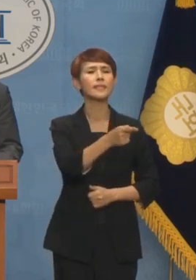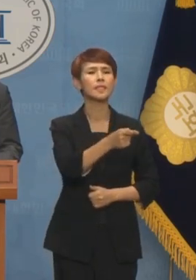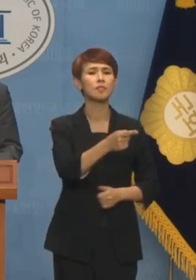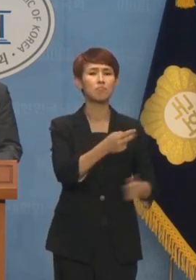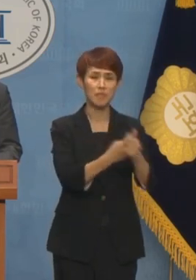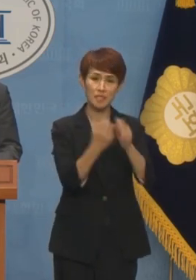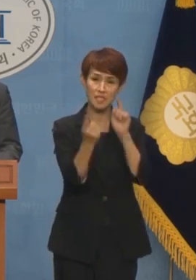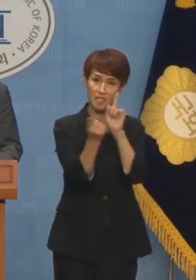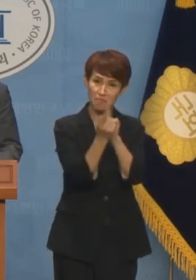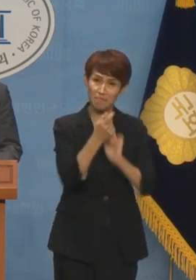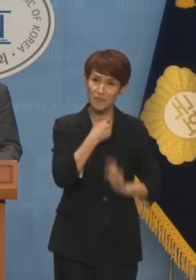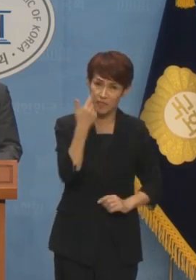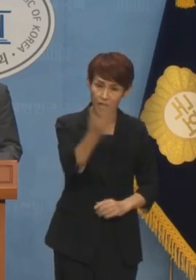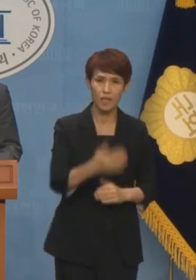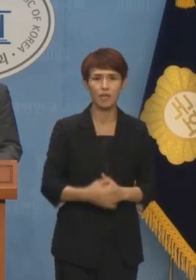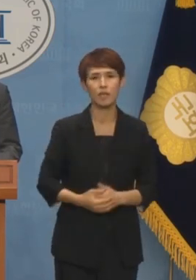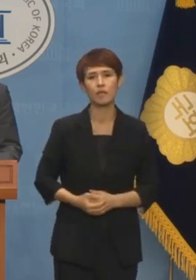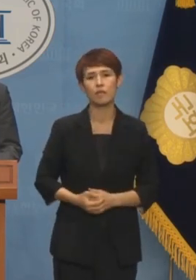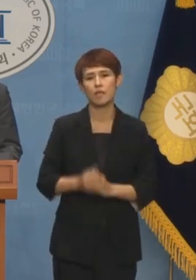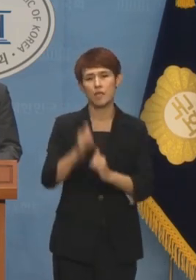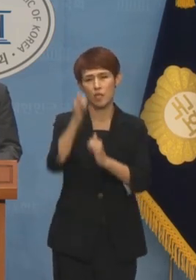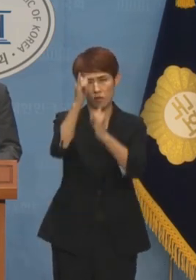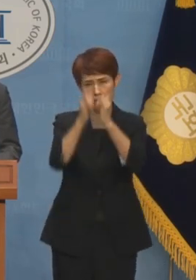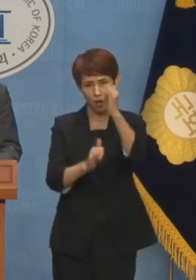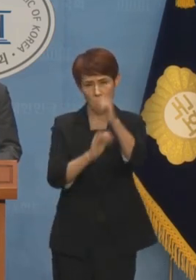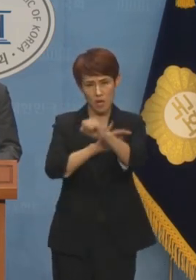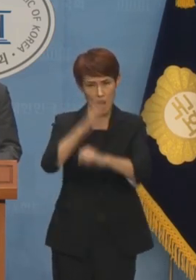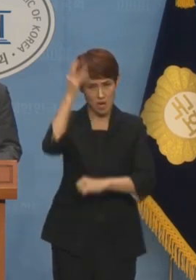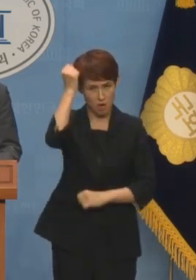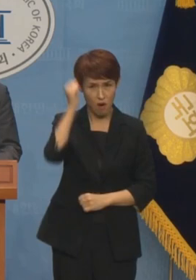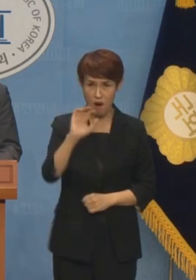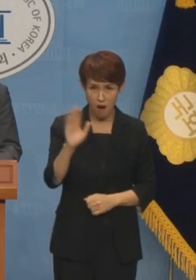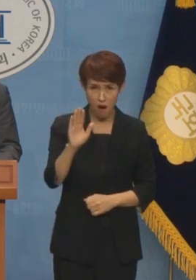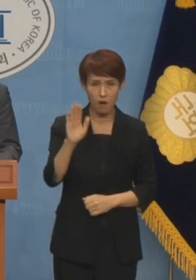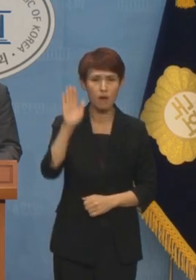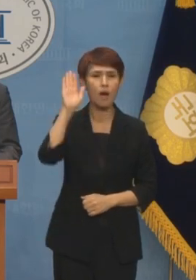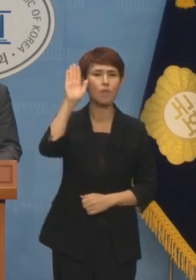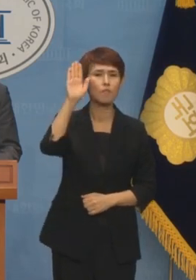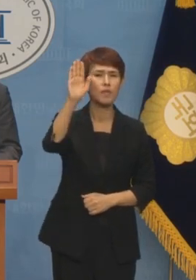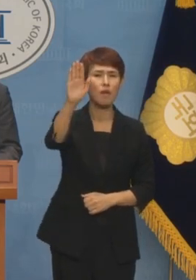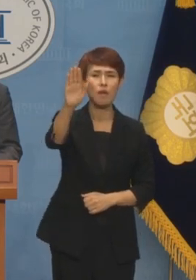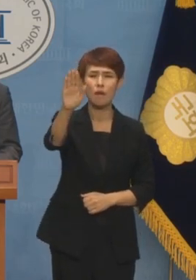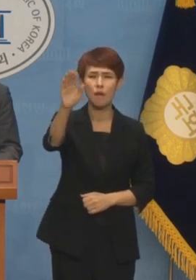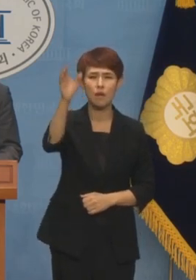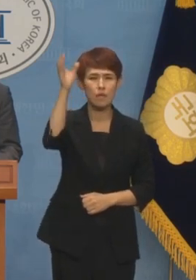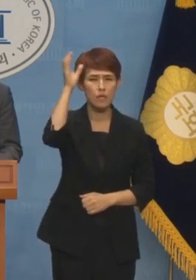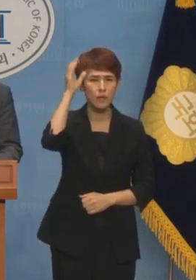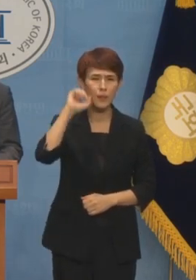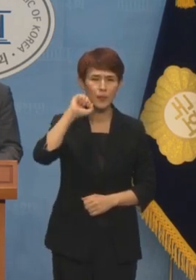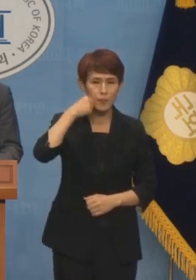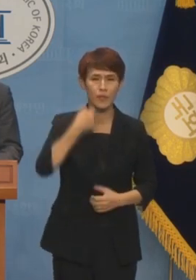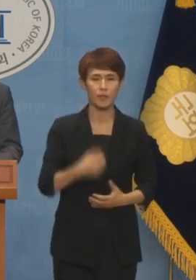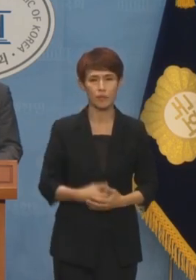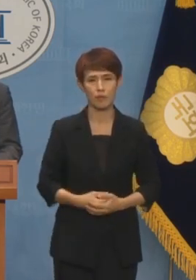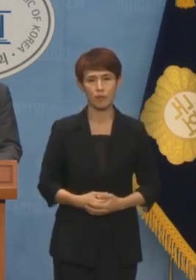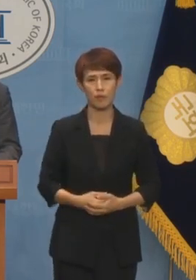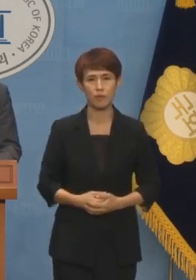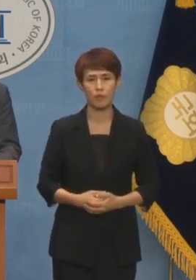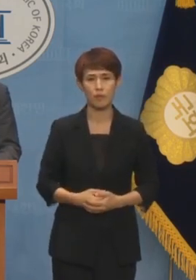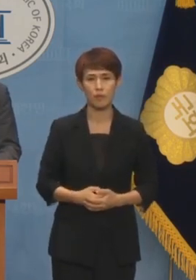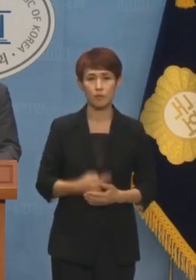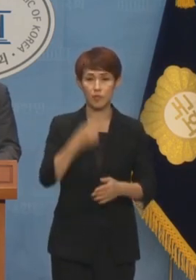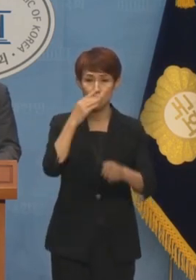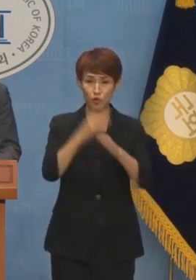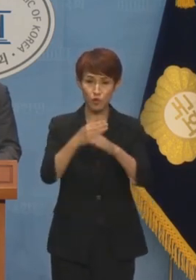없습니다. 역사를 제대로 기억하지 않는다면 앞으로의 미래도 기대할 수 없습니다. 민주주의는